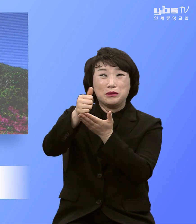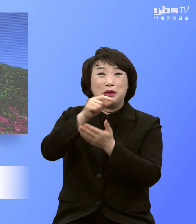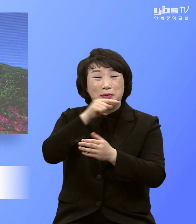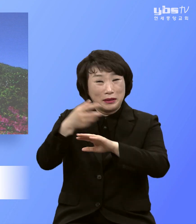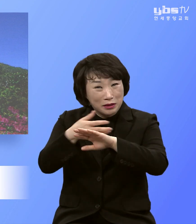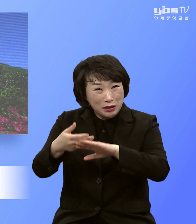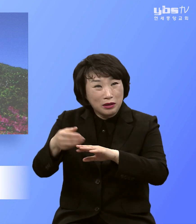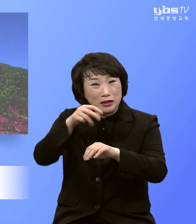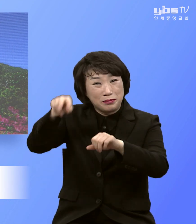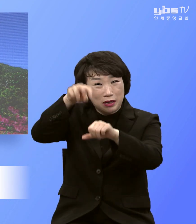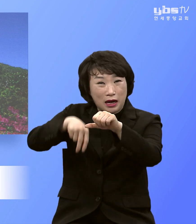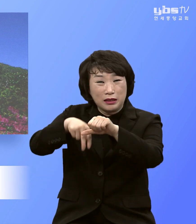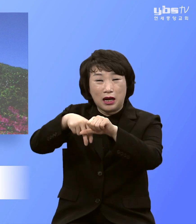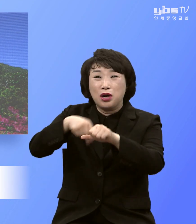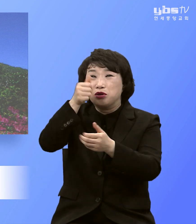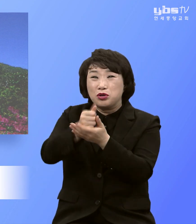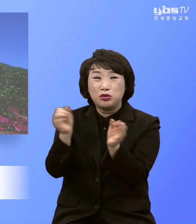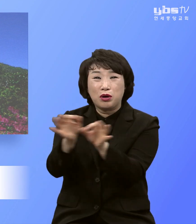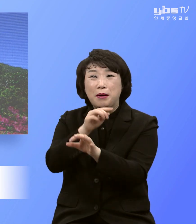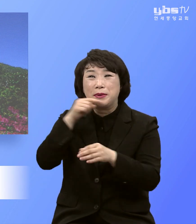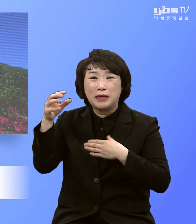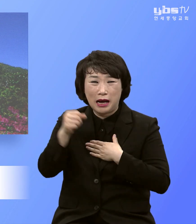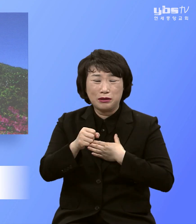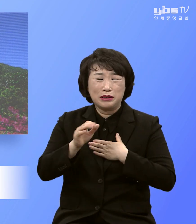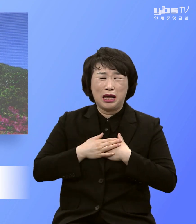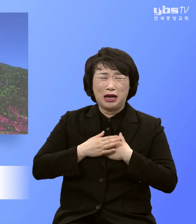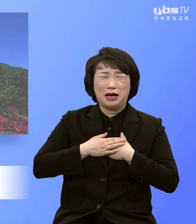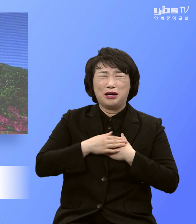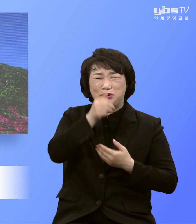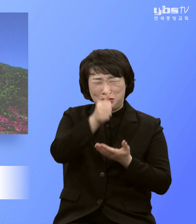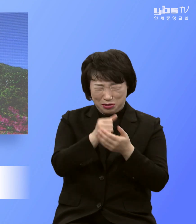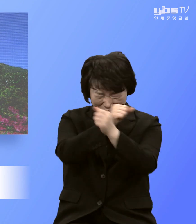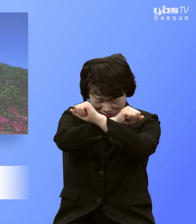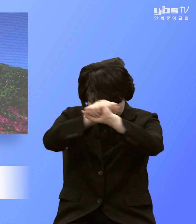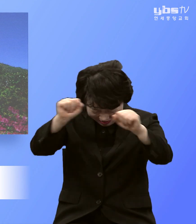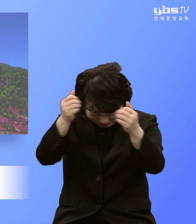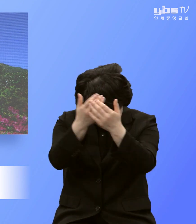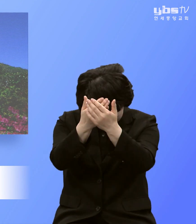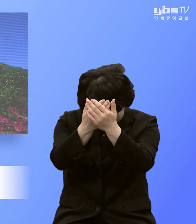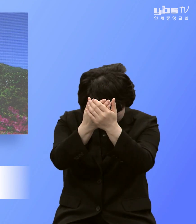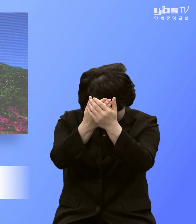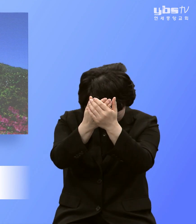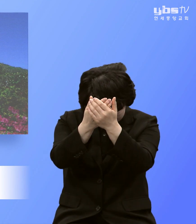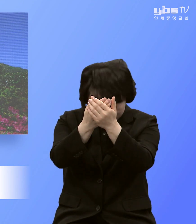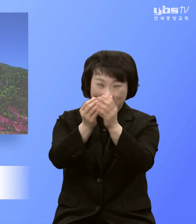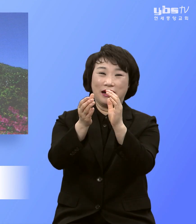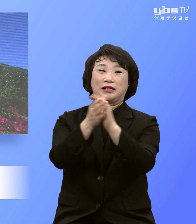흘리신 십자가의 속죄의 피로 내 죄를 용서하시옵소서.